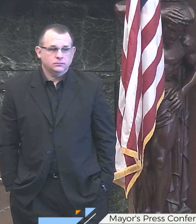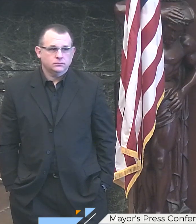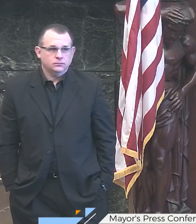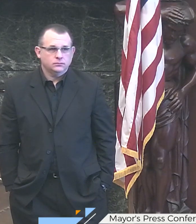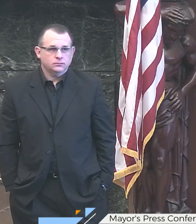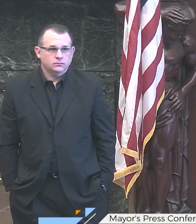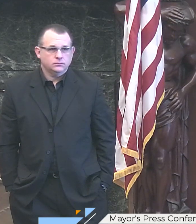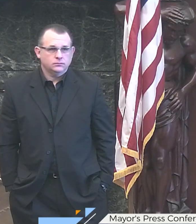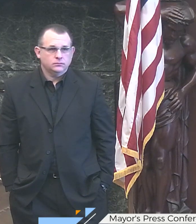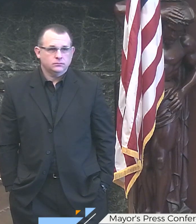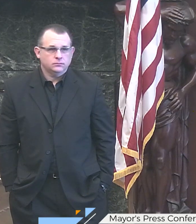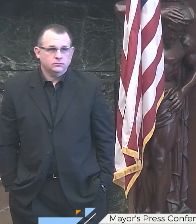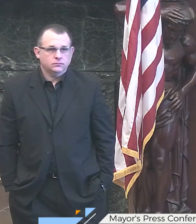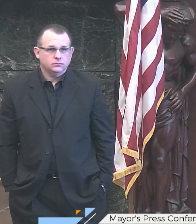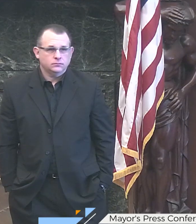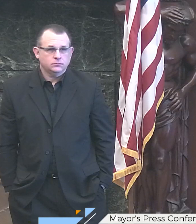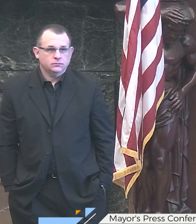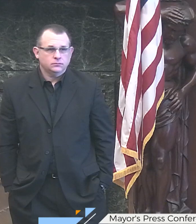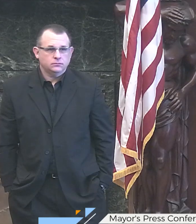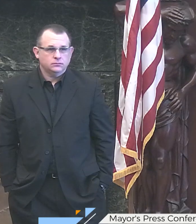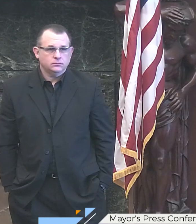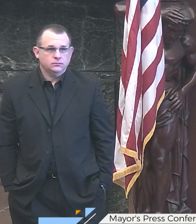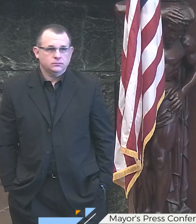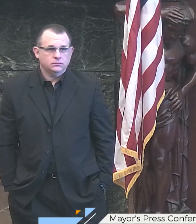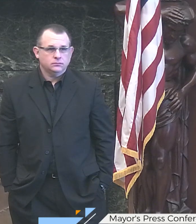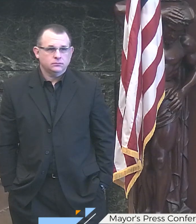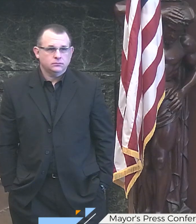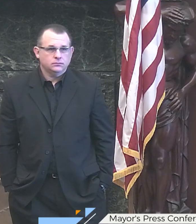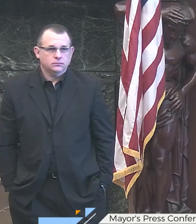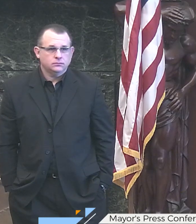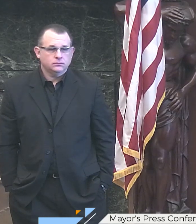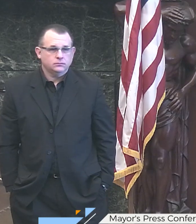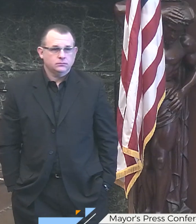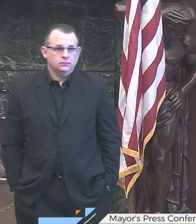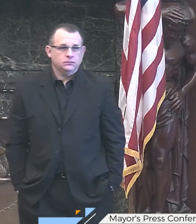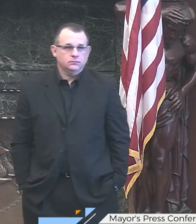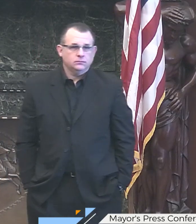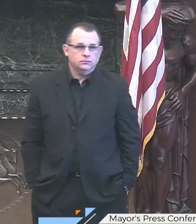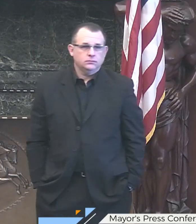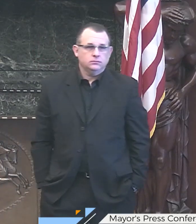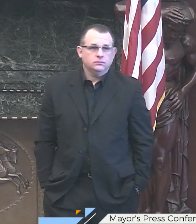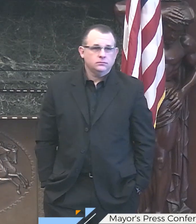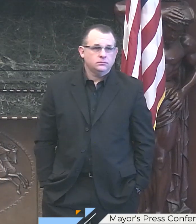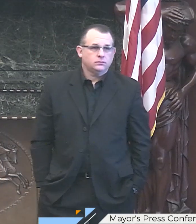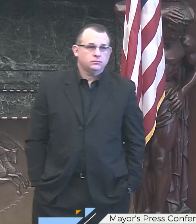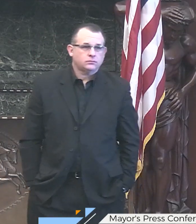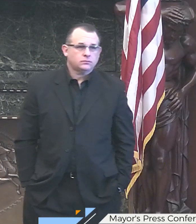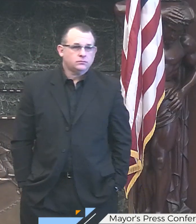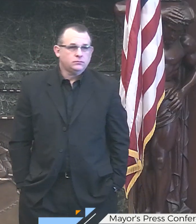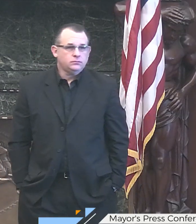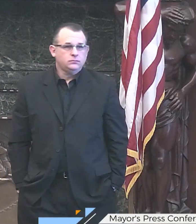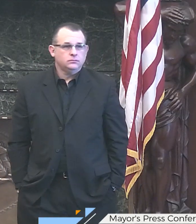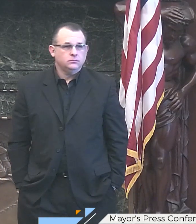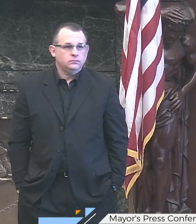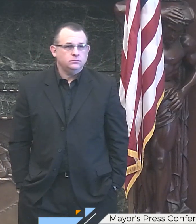estamos trabajando para reducir los riesgos. El protocolo de no visitantes es